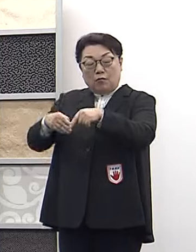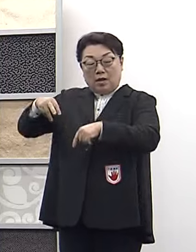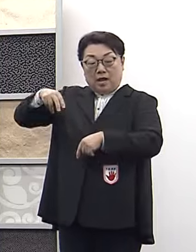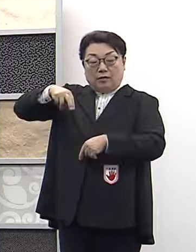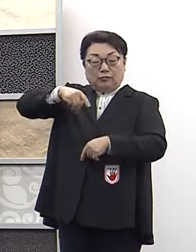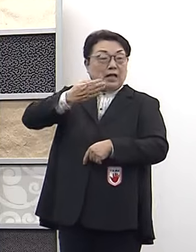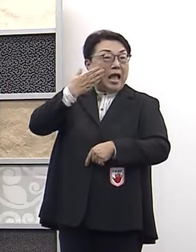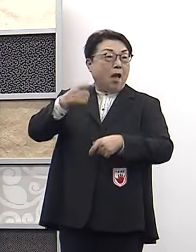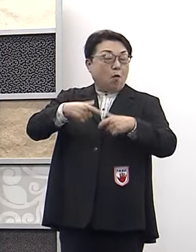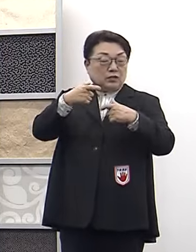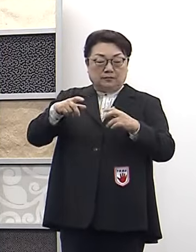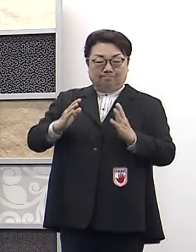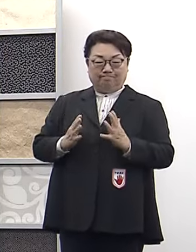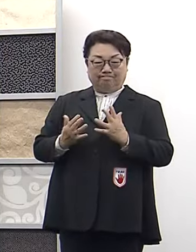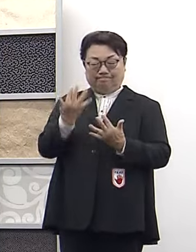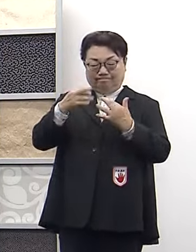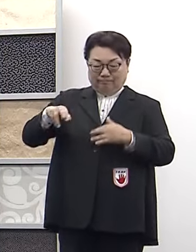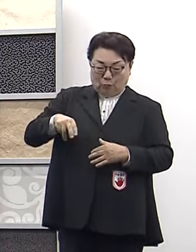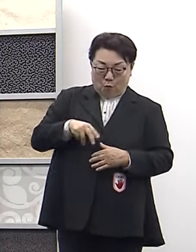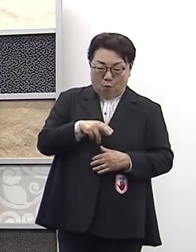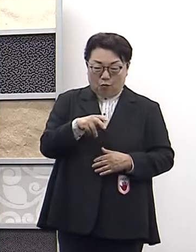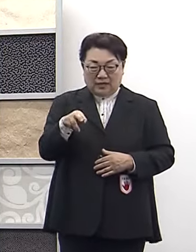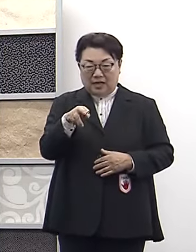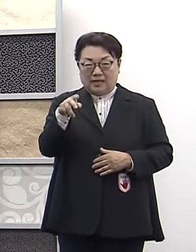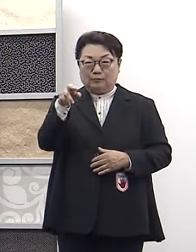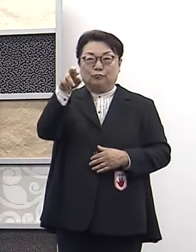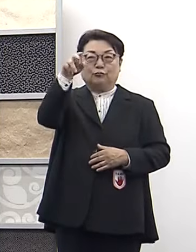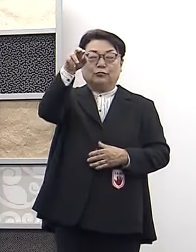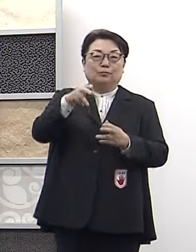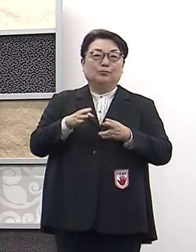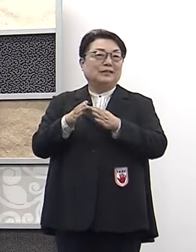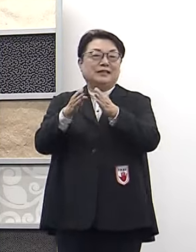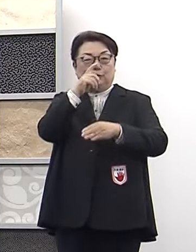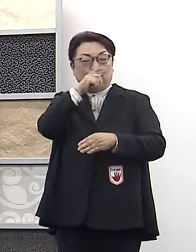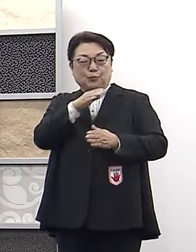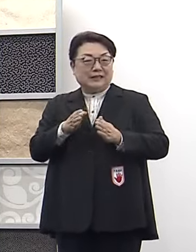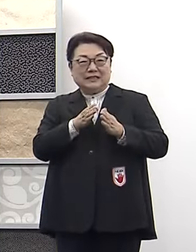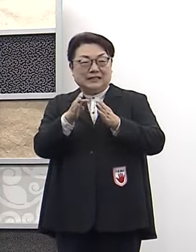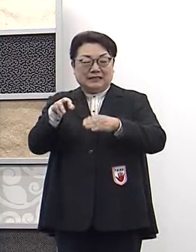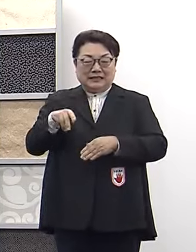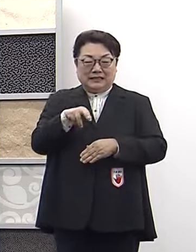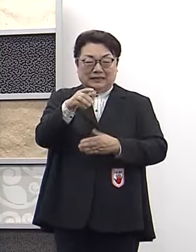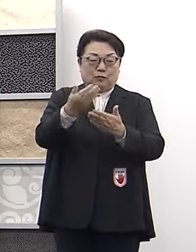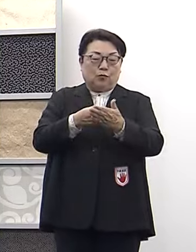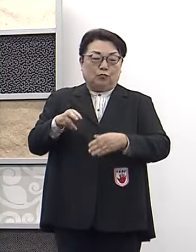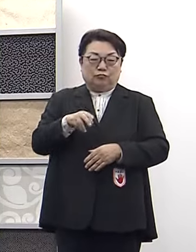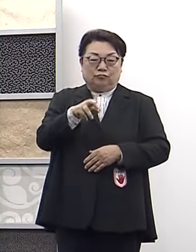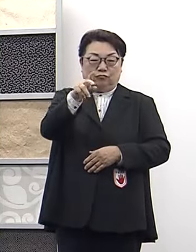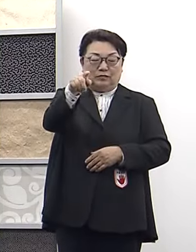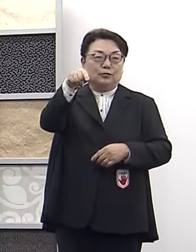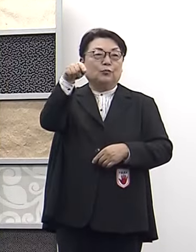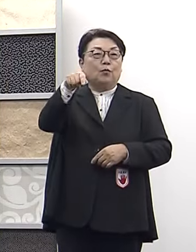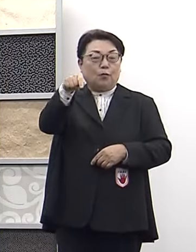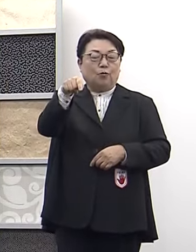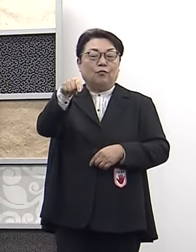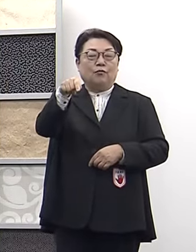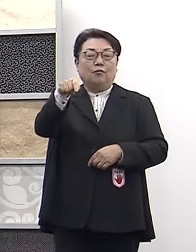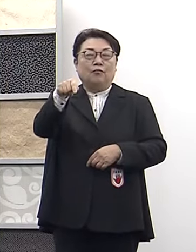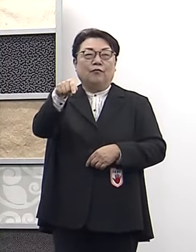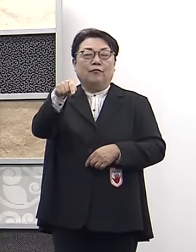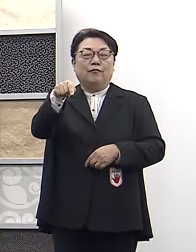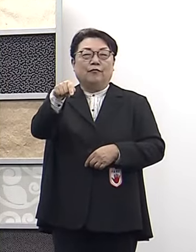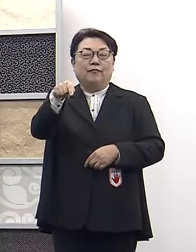を通って、それで富士山の方に行くわけですけれども、こういうところもですね、しっかりと、なん